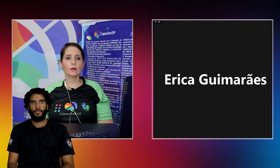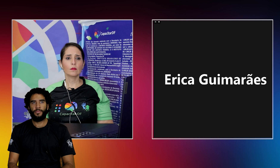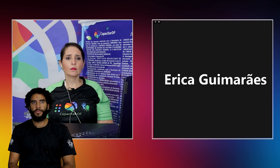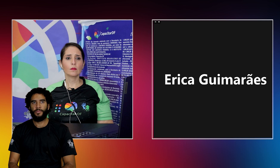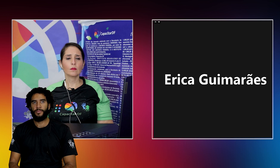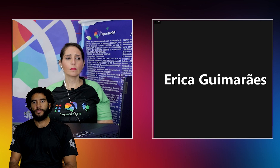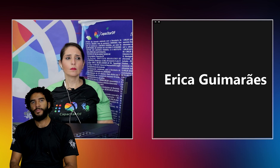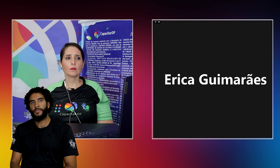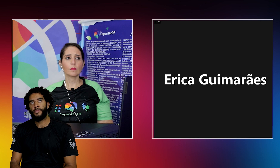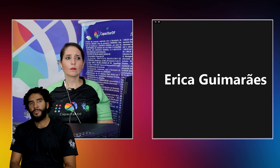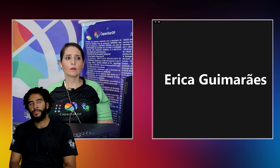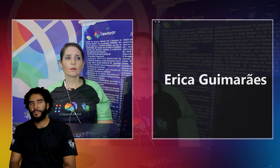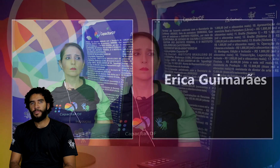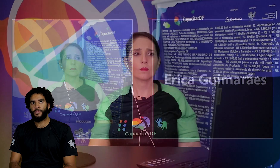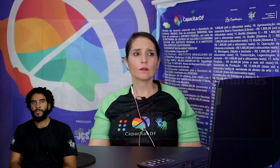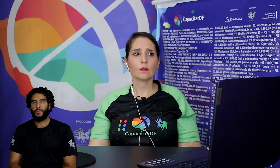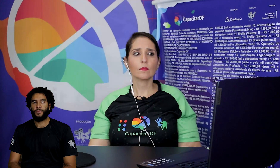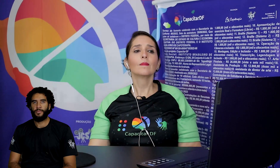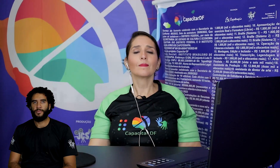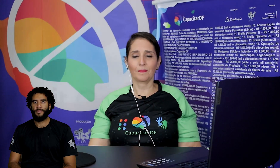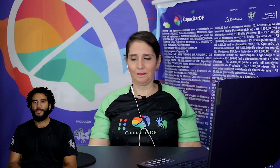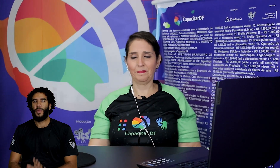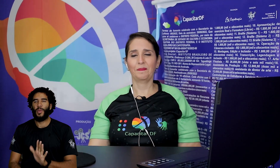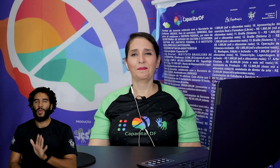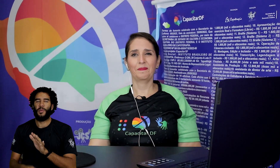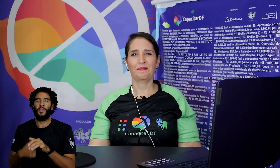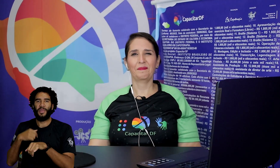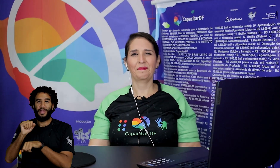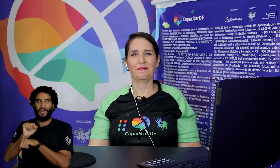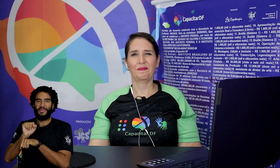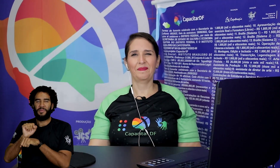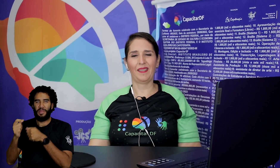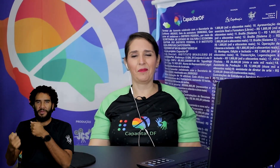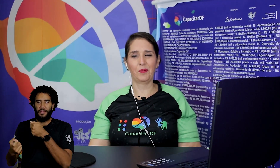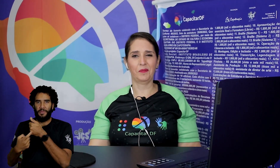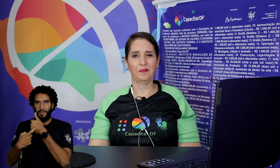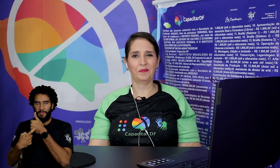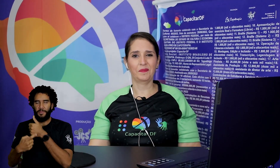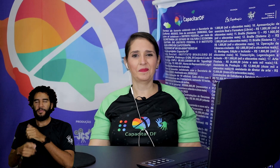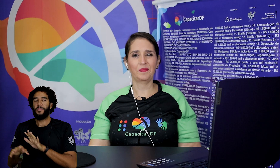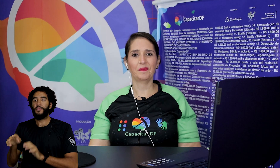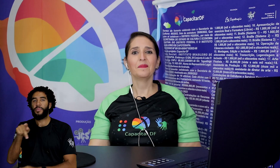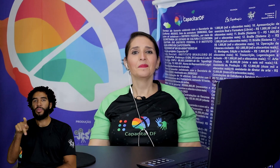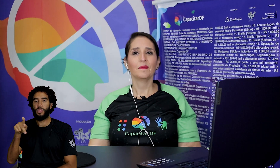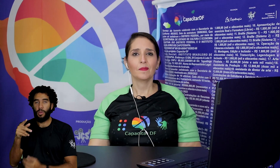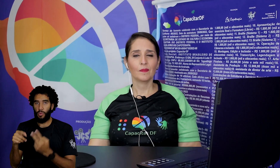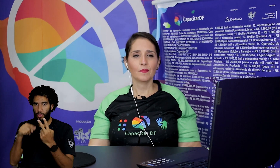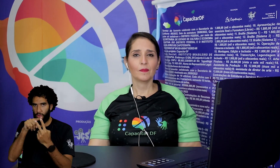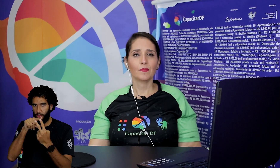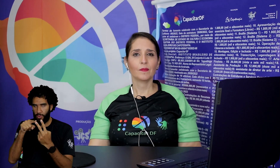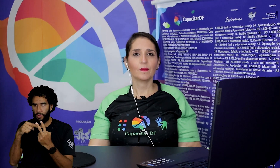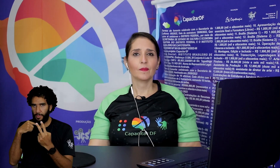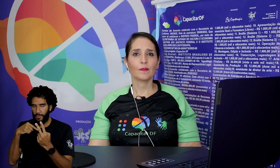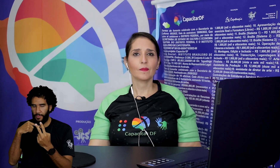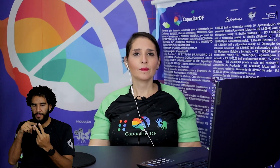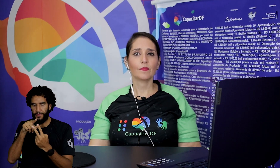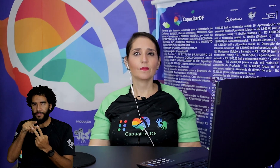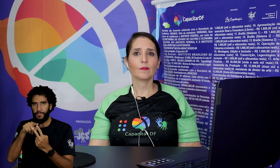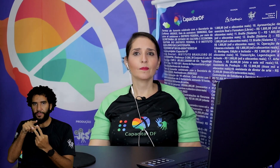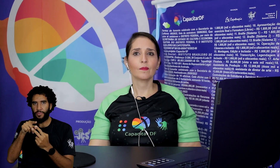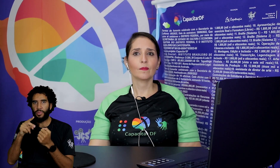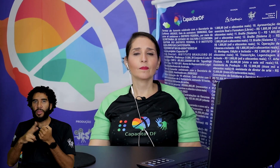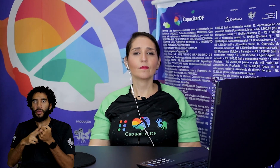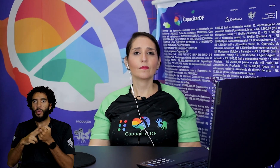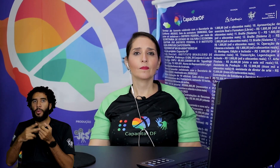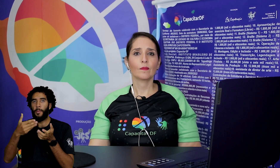Thalita? Aqui, porque eu estava esperando eles permitirem. Professora, Tá bom. duas dúvidas. A primeira, o verbo perder,